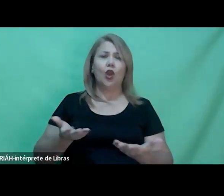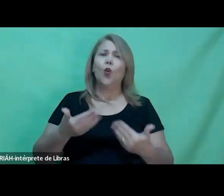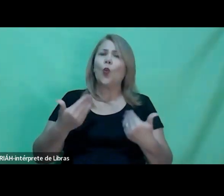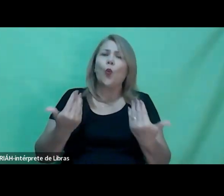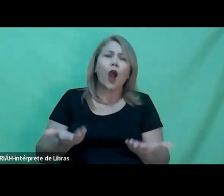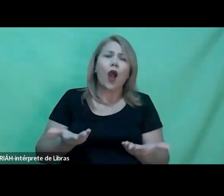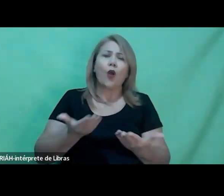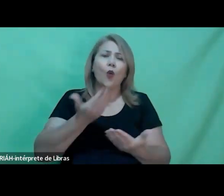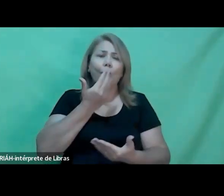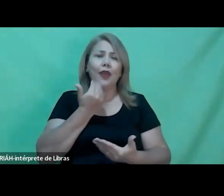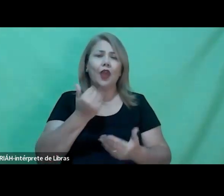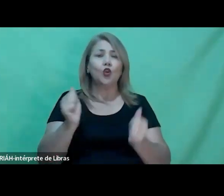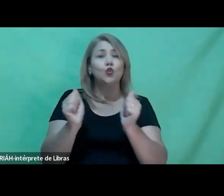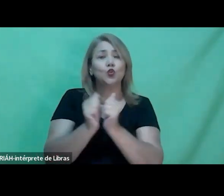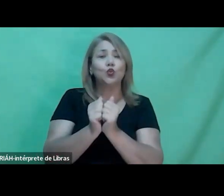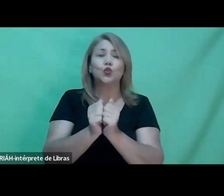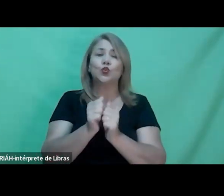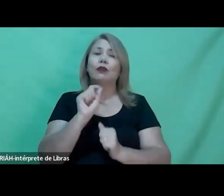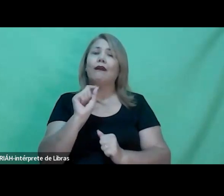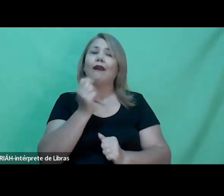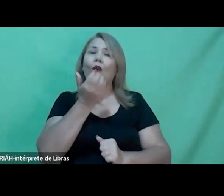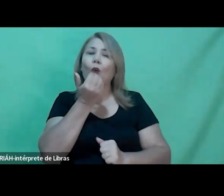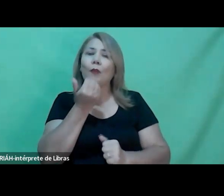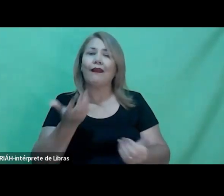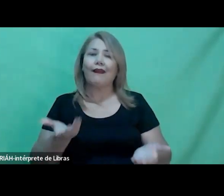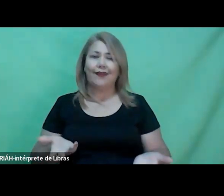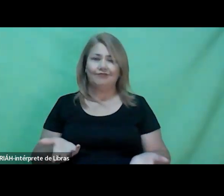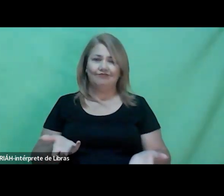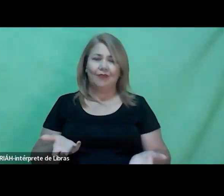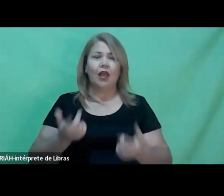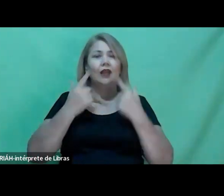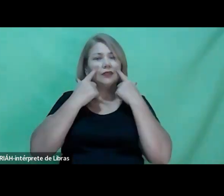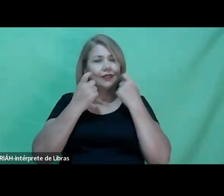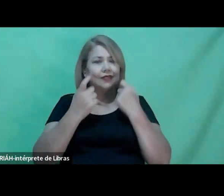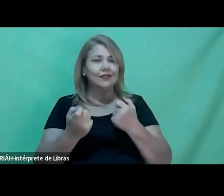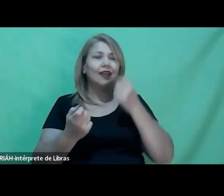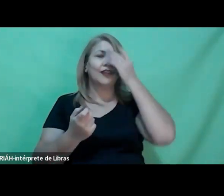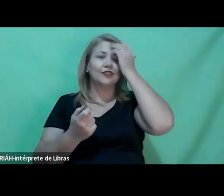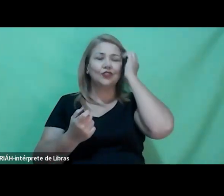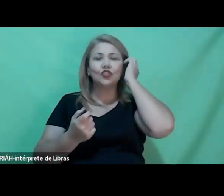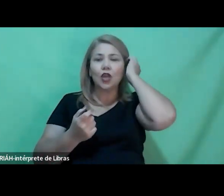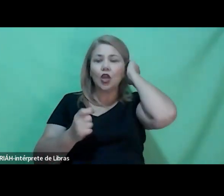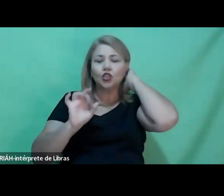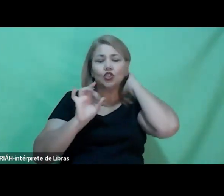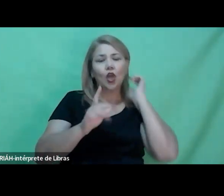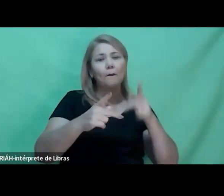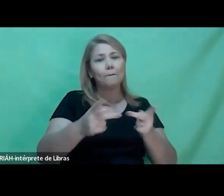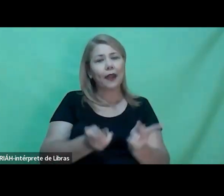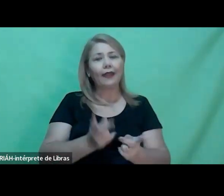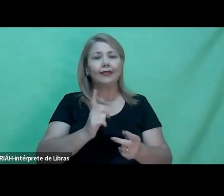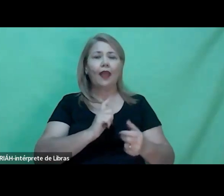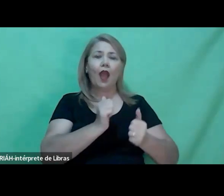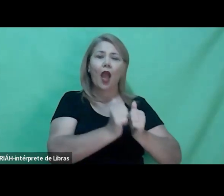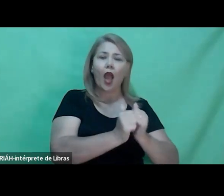interesante que yo no solo debo de escribir que hay en el plato Sí hay arroz hay carne hay un plátano sino Dónde